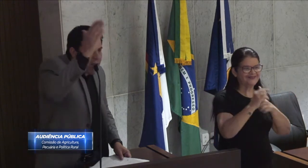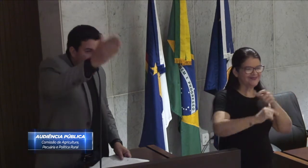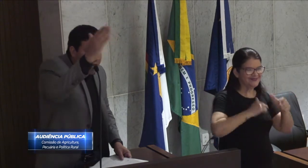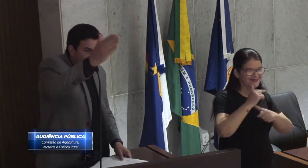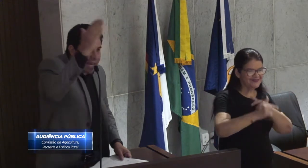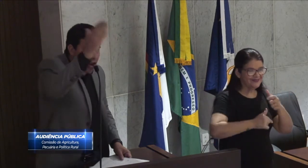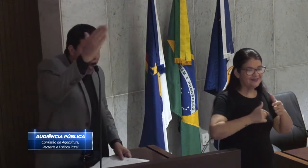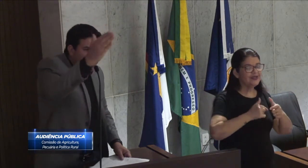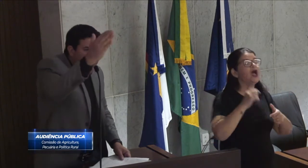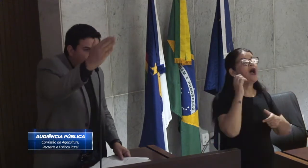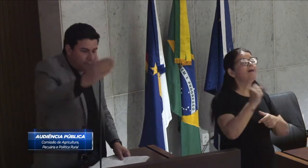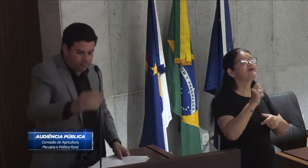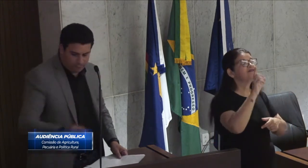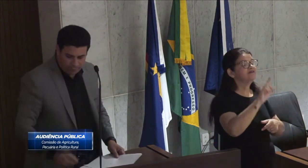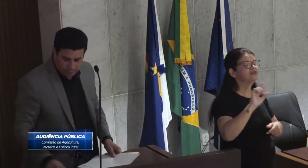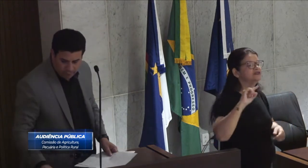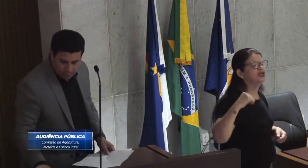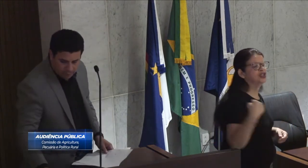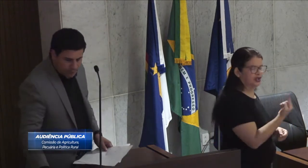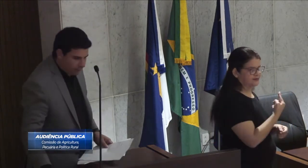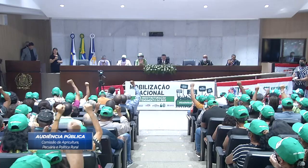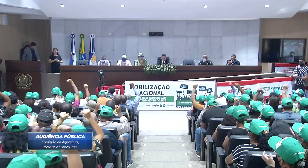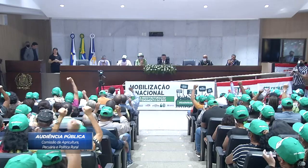a Previdência Nossa!